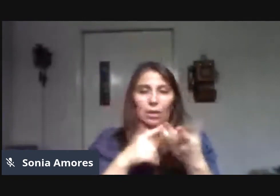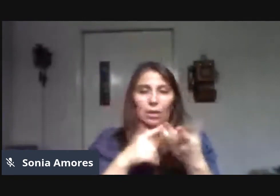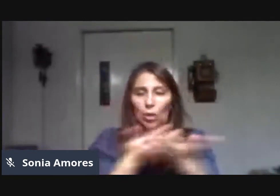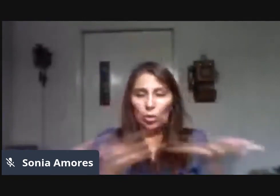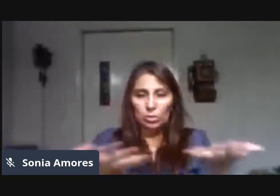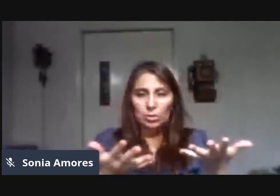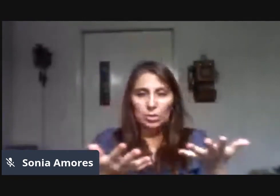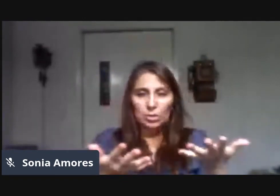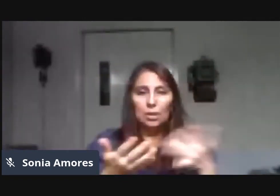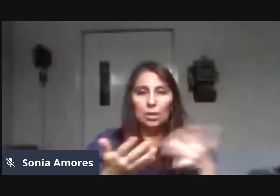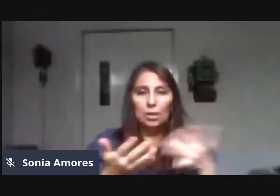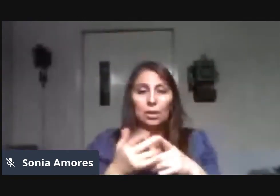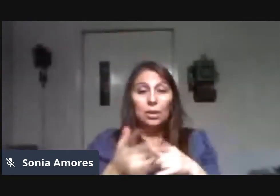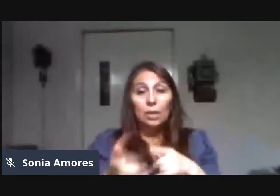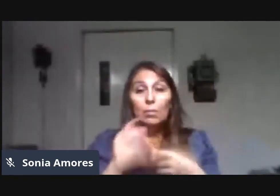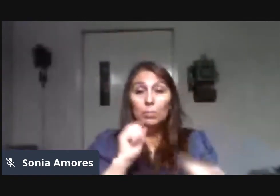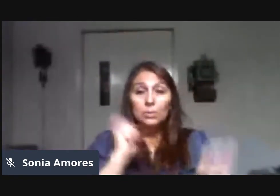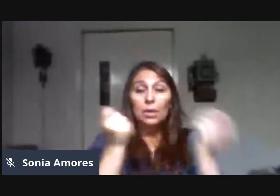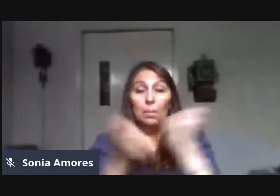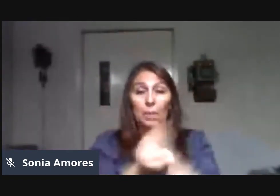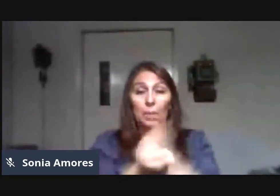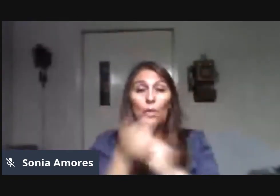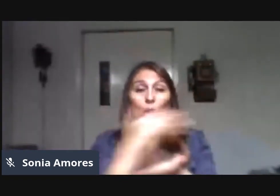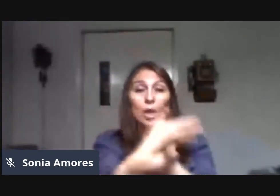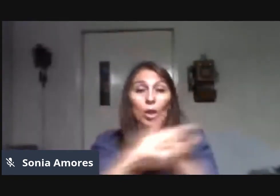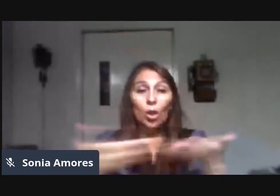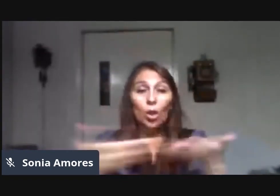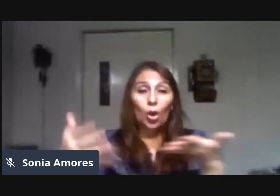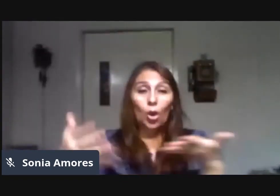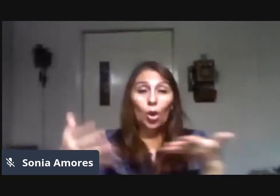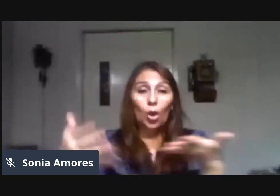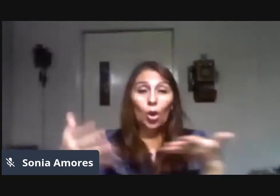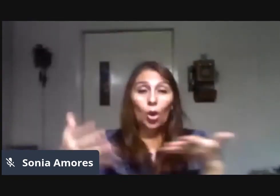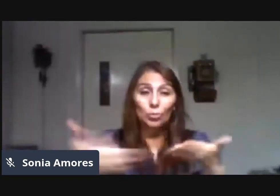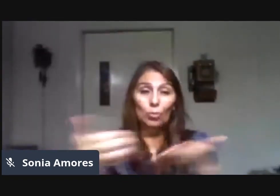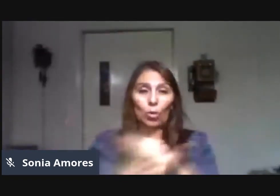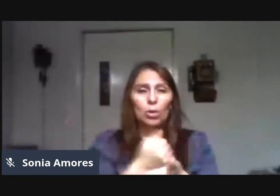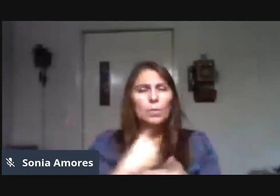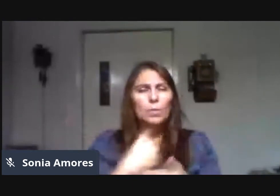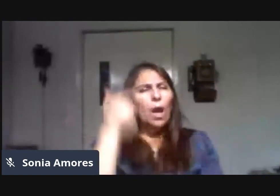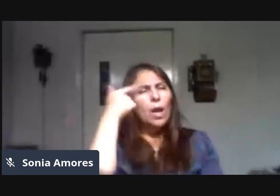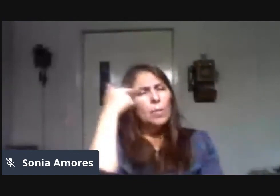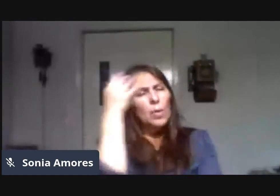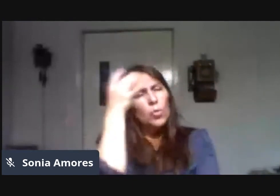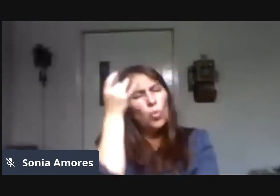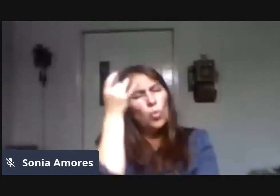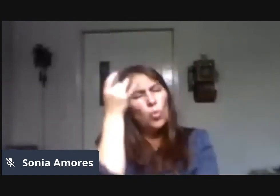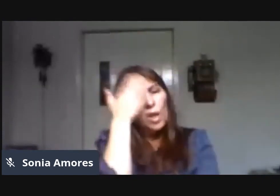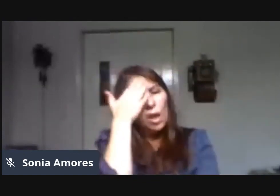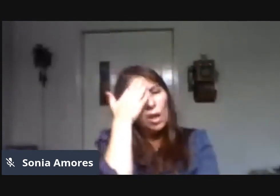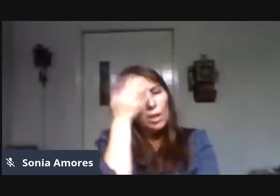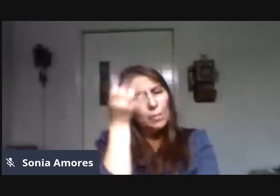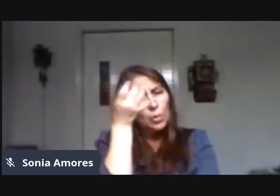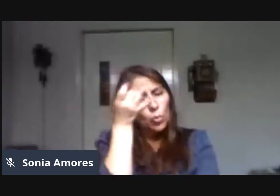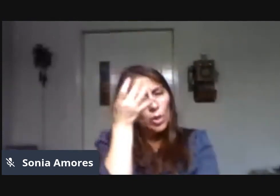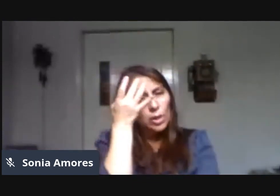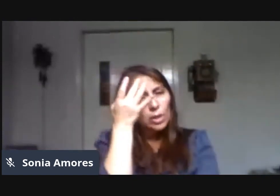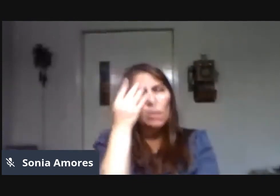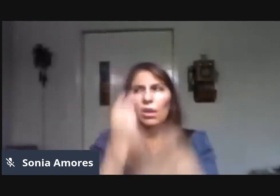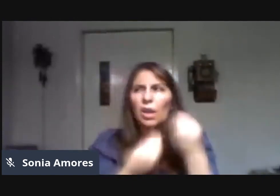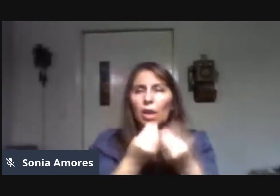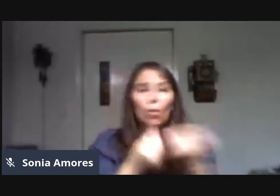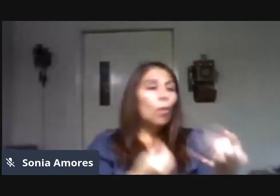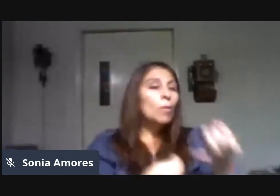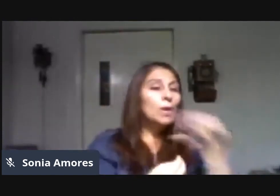cambiando ese consumismo, porque nos acostumbramos a que nos duele la cabeza y vamos y nos tomamos una aspirina, porque si es